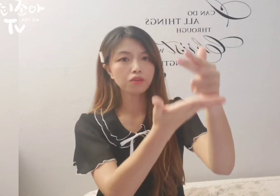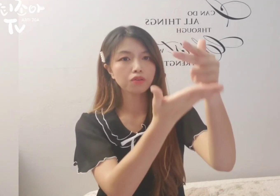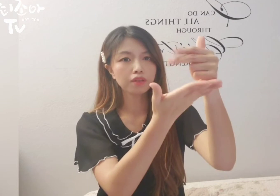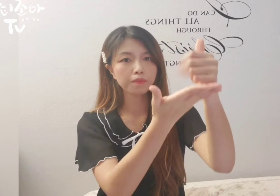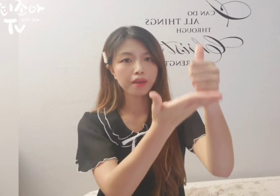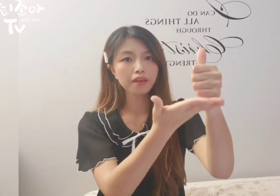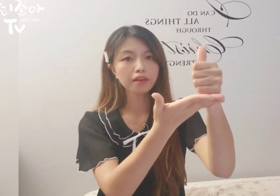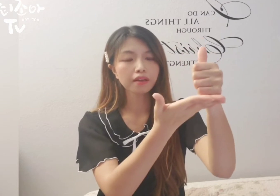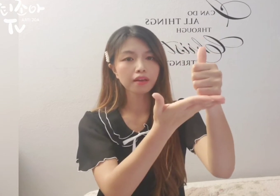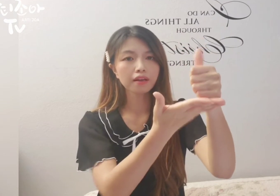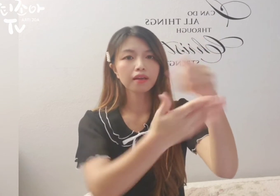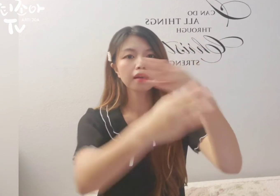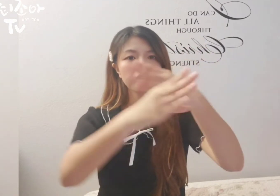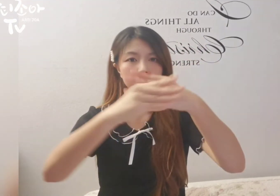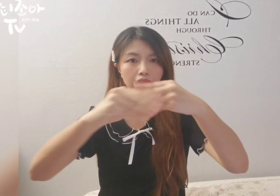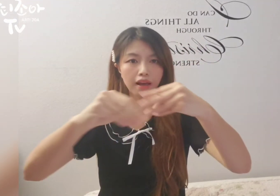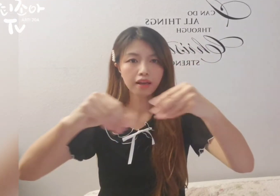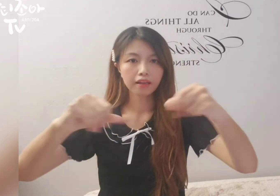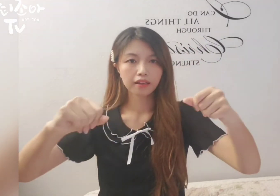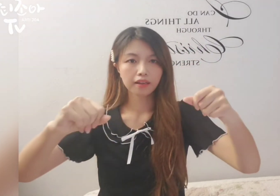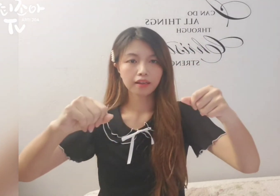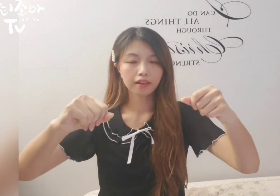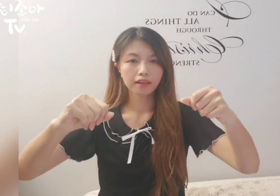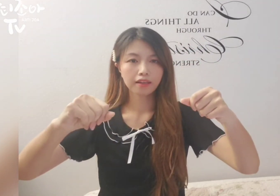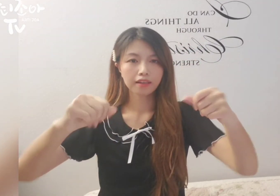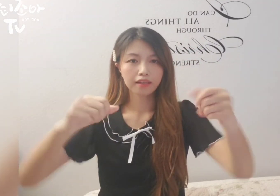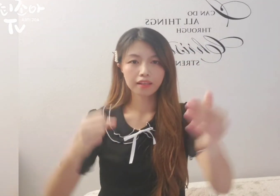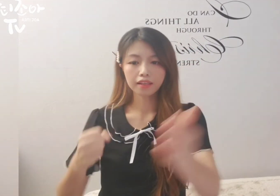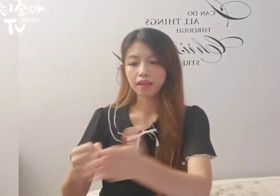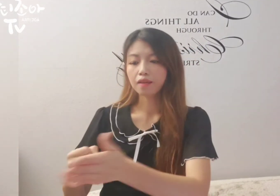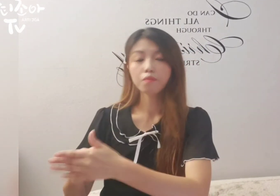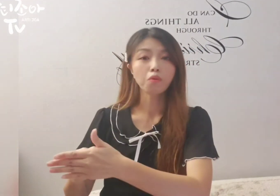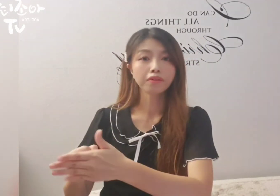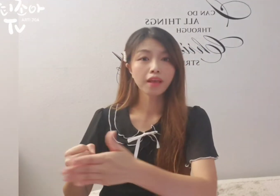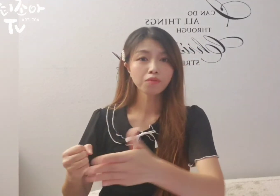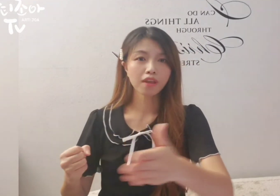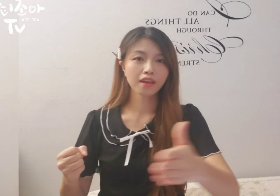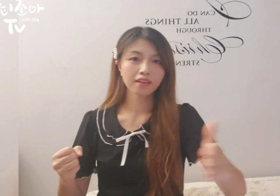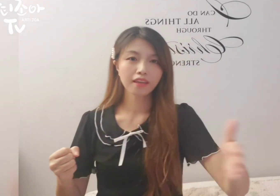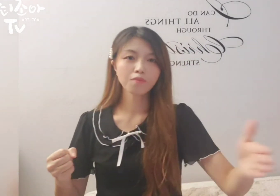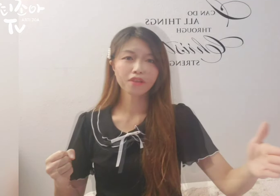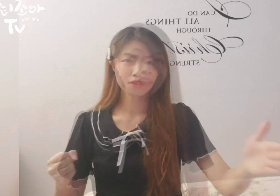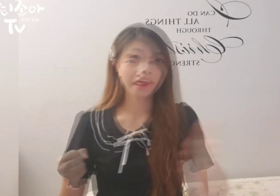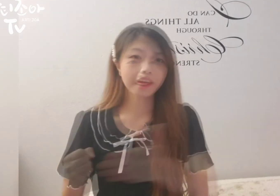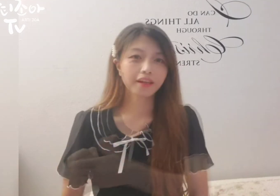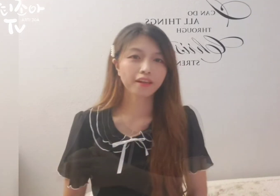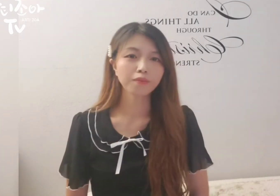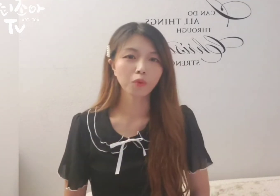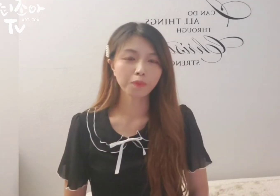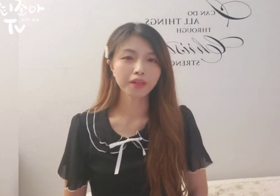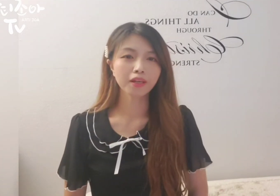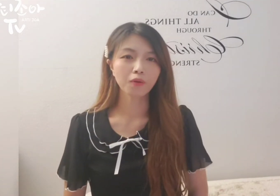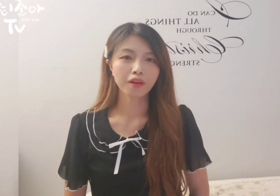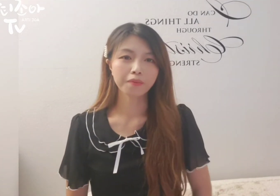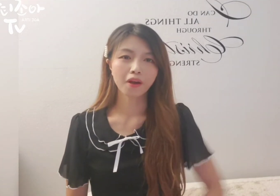주님의 땅 이니 뭐뭐때문에 때문에 하늘이 주의 이름 높이에 올리면